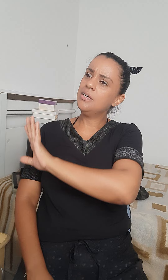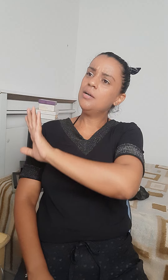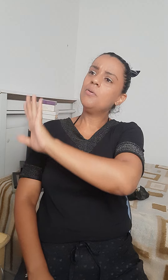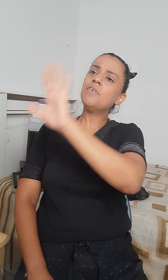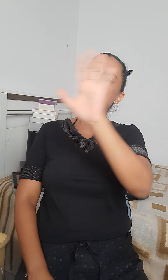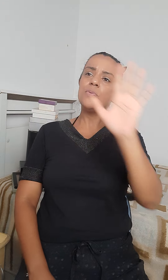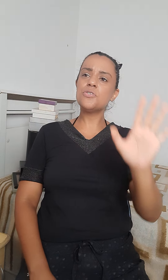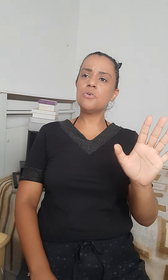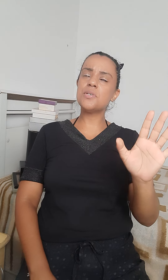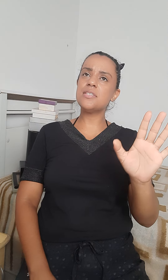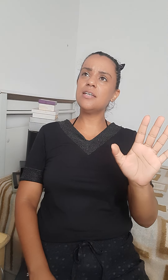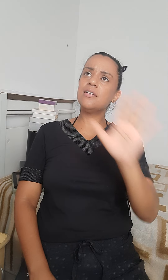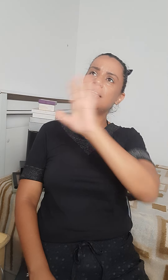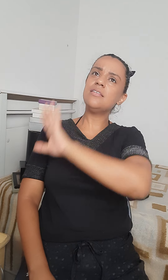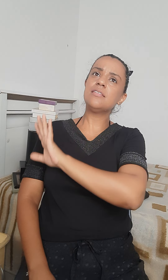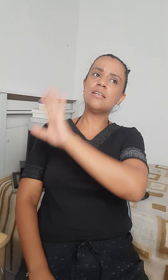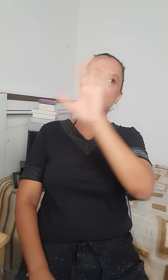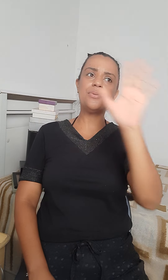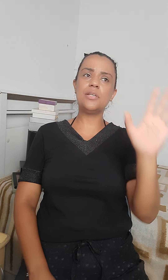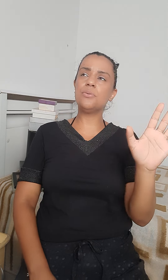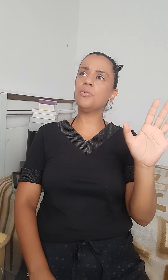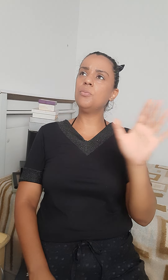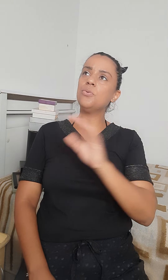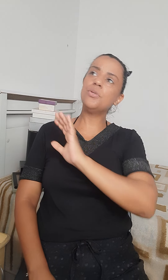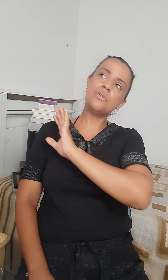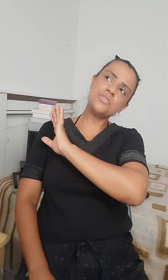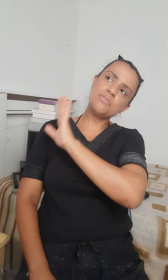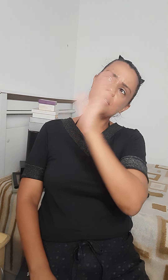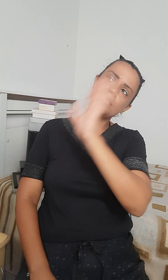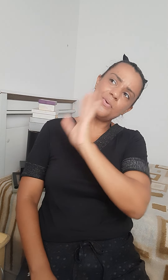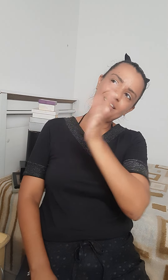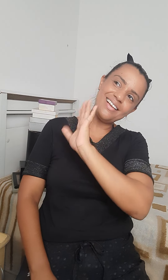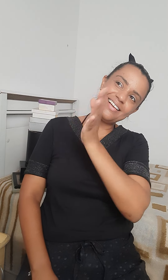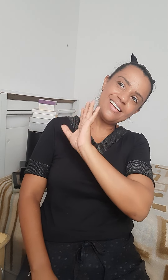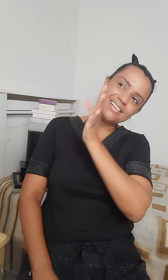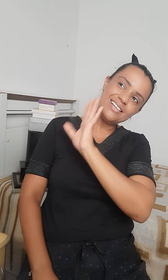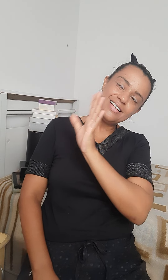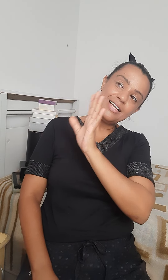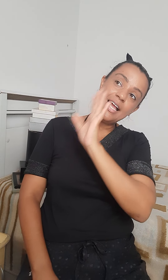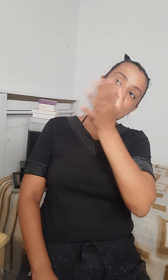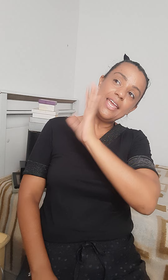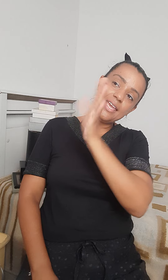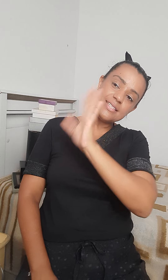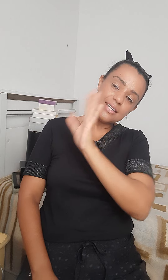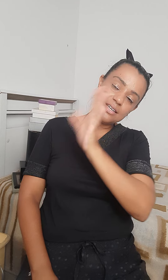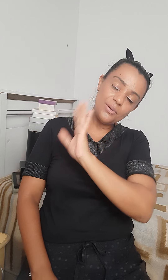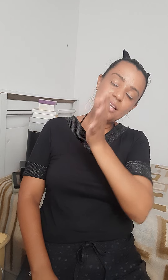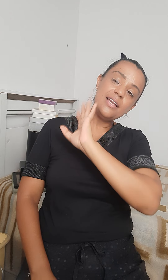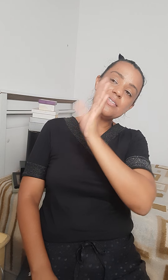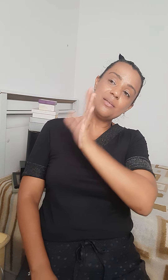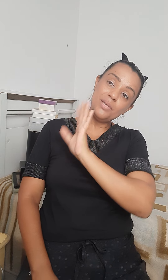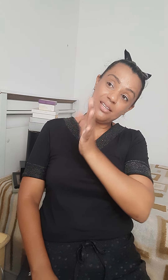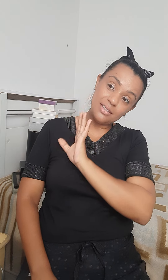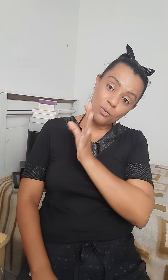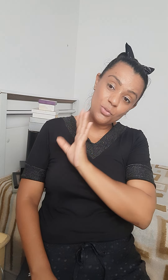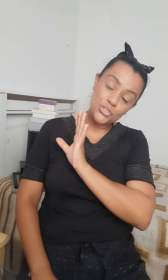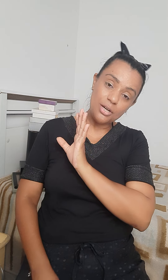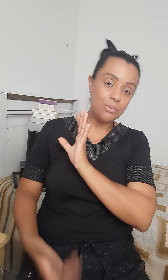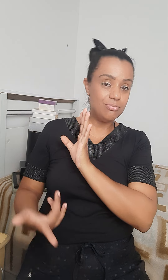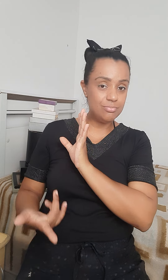várias pessoas, né? Ali você tá saudando todo mundo. Então, você faz assim, olá. Esse aqui, olá, esse também entra como tchau.